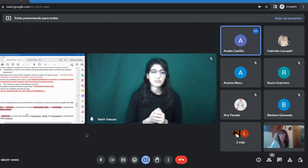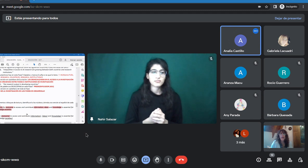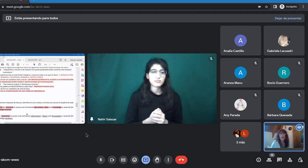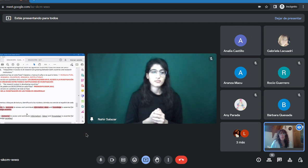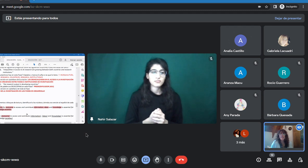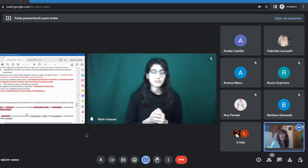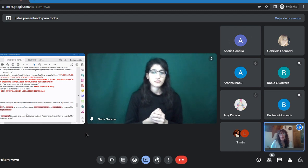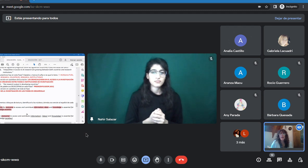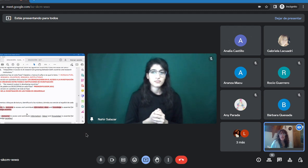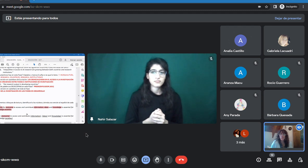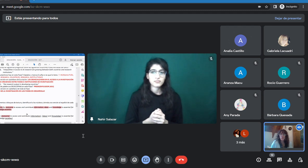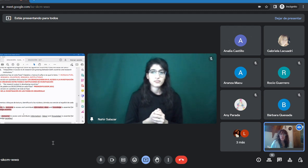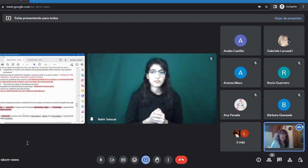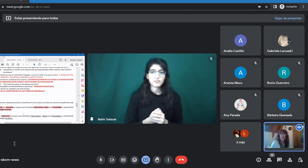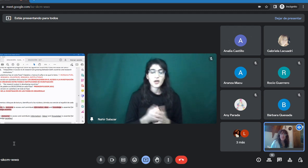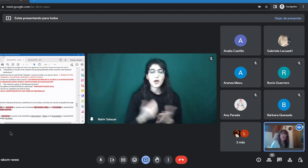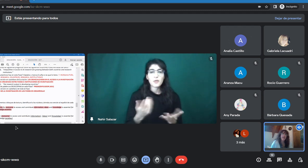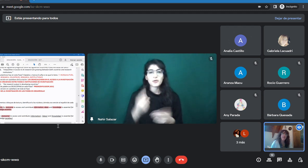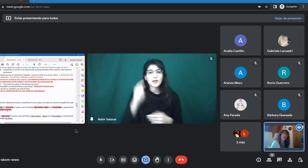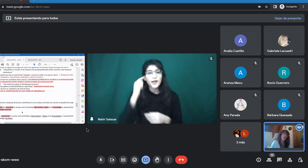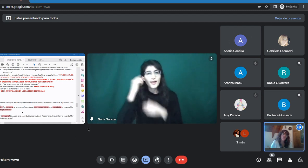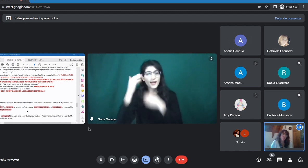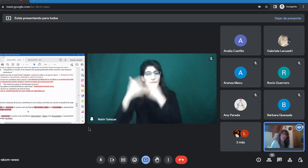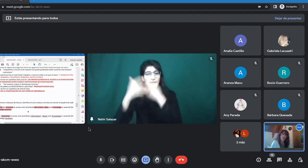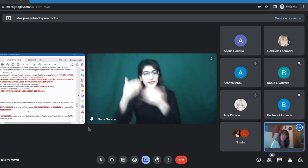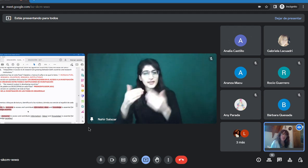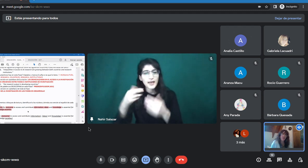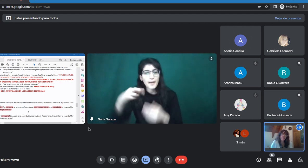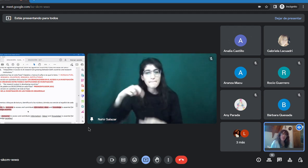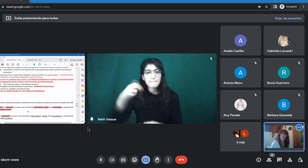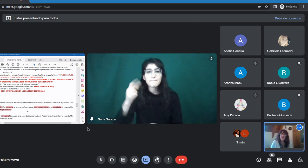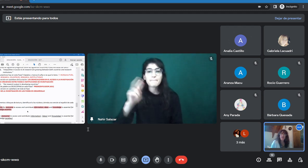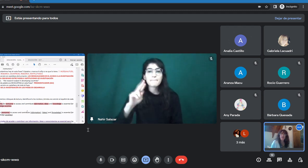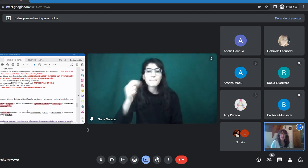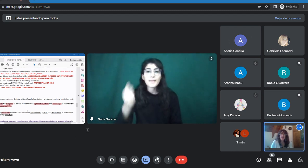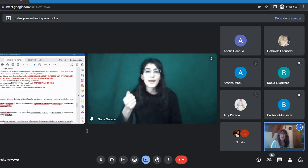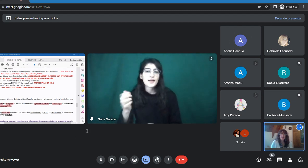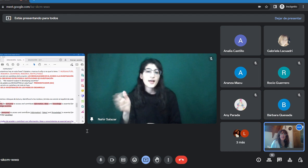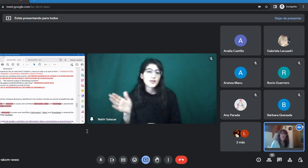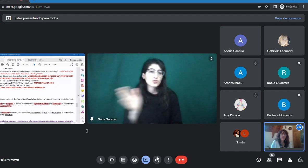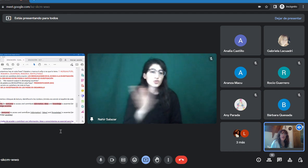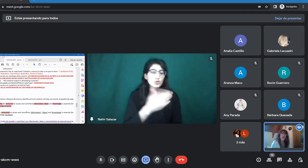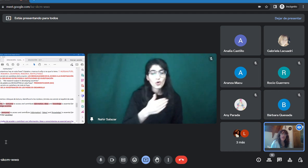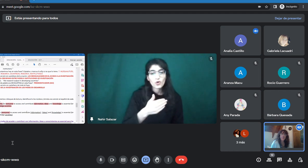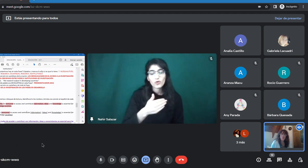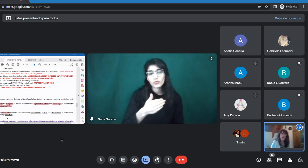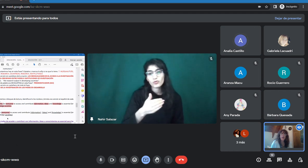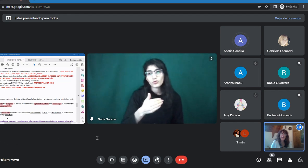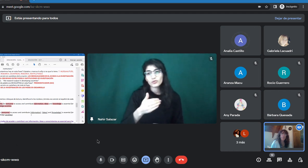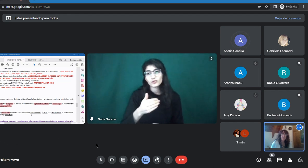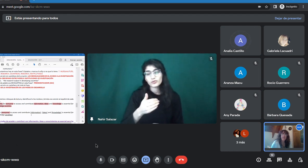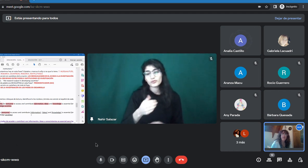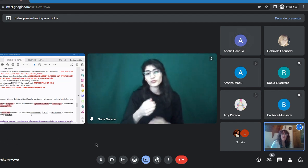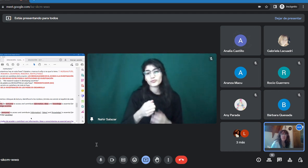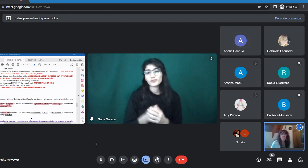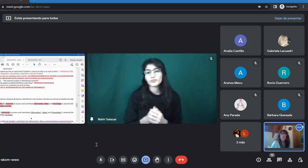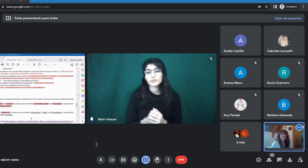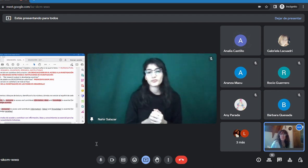O la capacidad para todos, la capacidad de todos, ¿sí? Se refiere a cada persona.